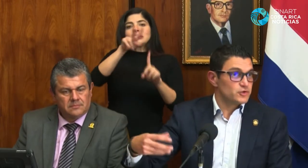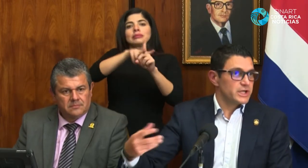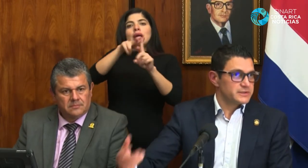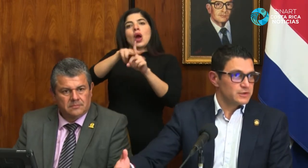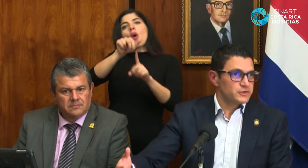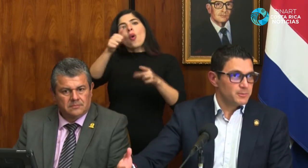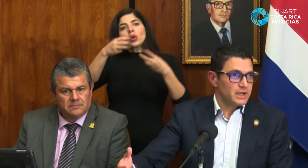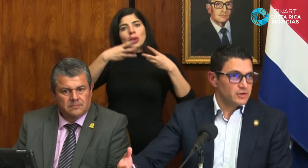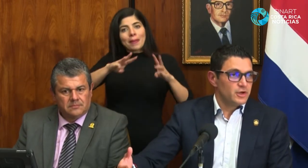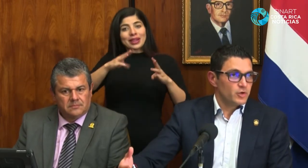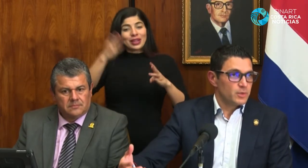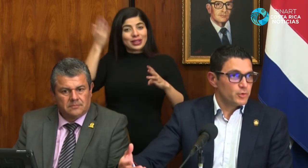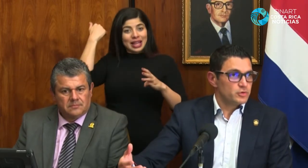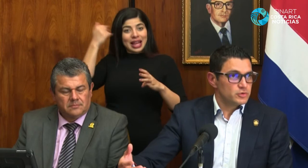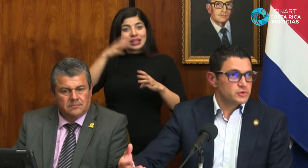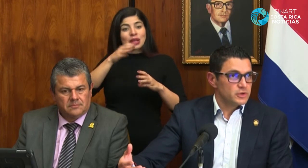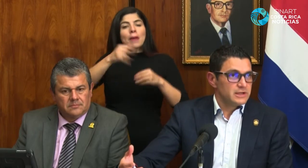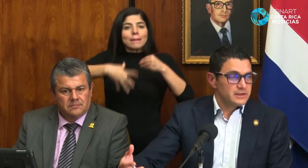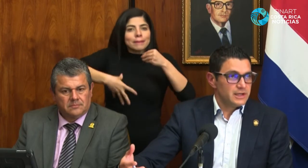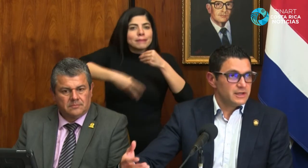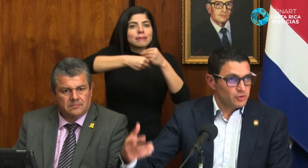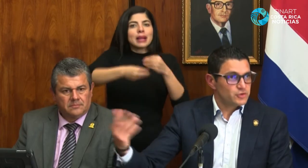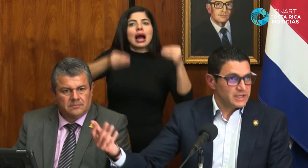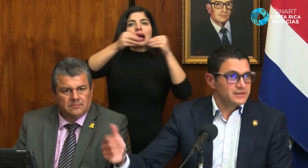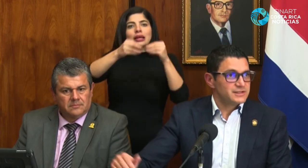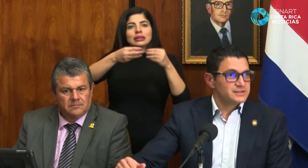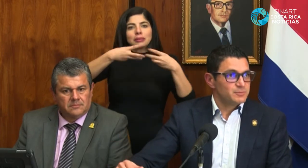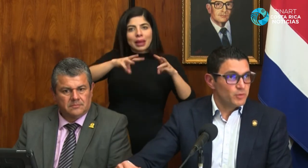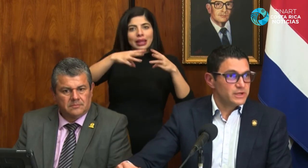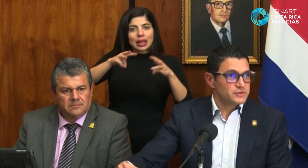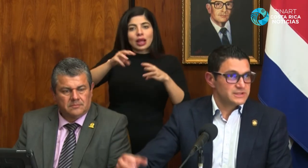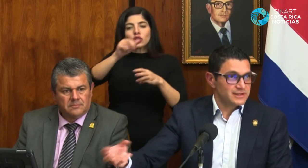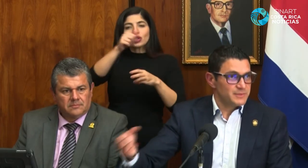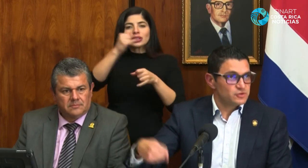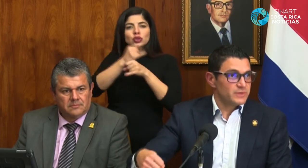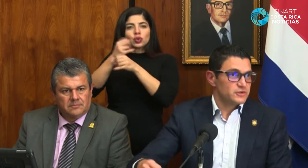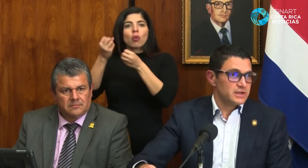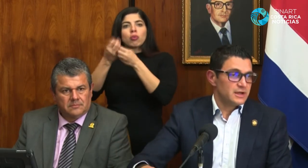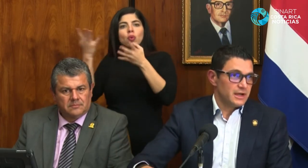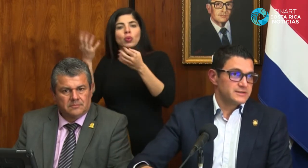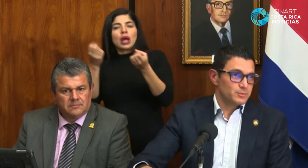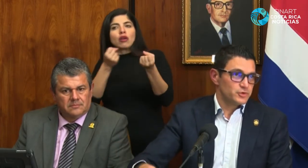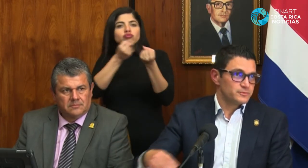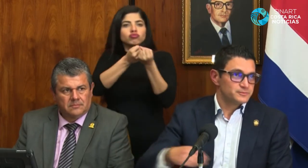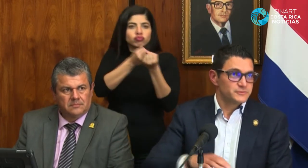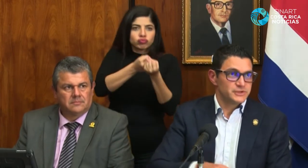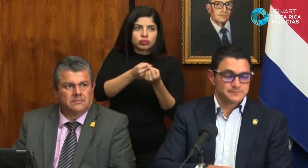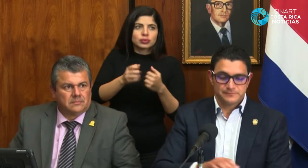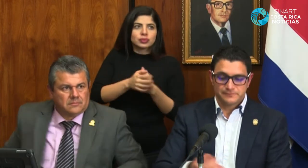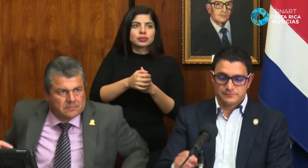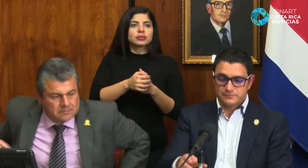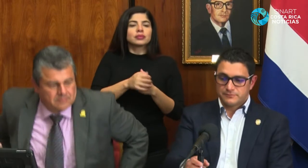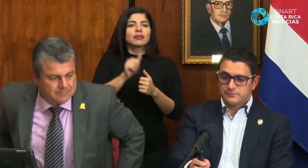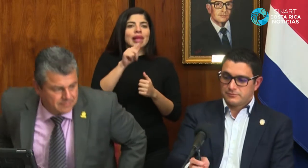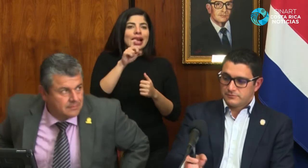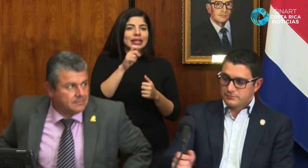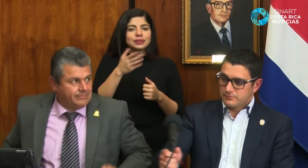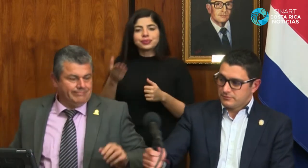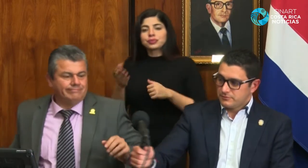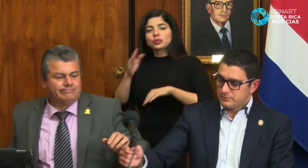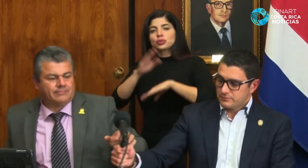las que incluso ya se habían contemplado, con apoyo incluso de otros entes públicos que están también sumándose a este apoyo. Sí. Don Alex, sobre